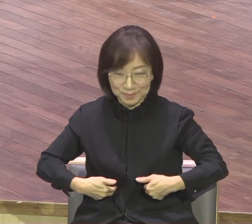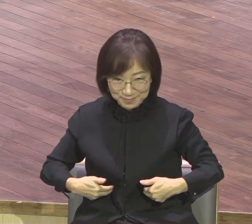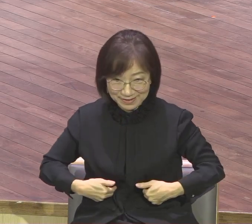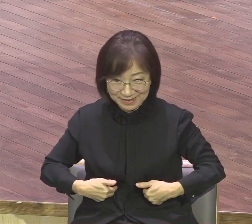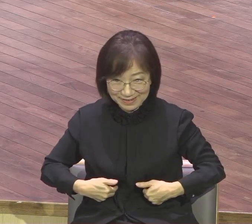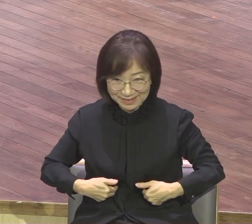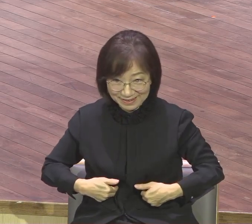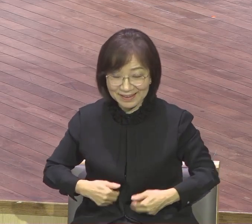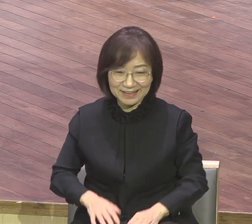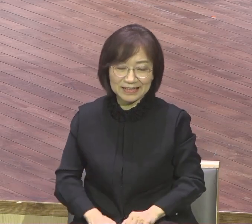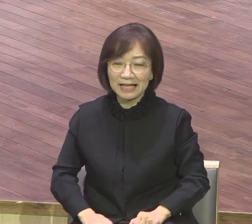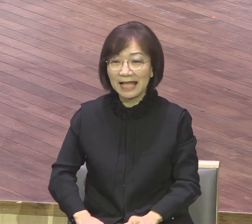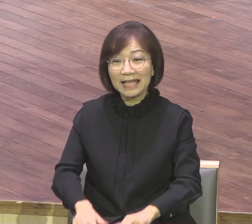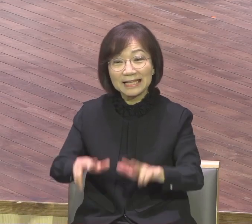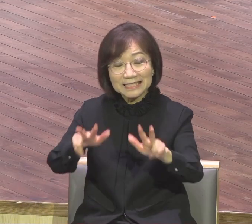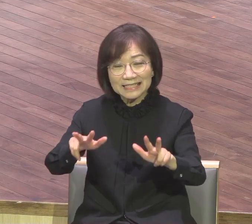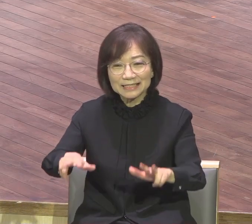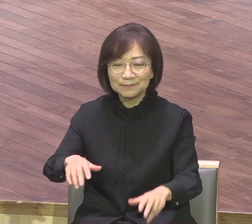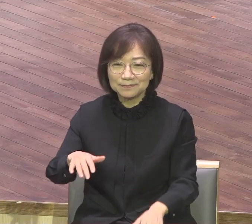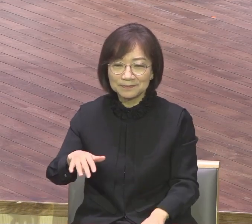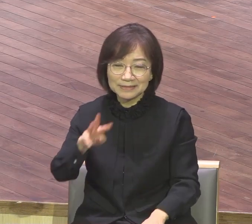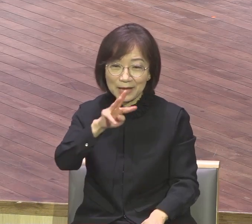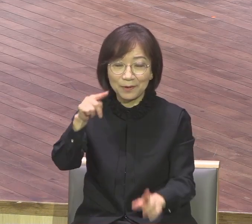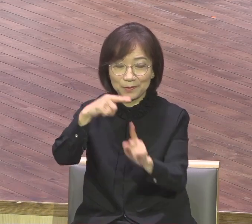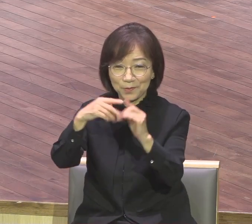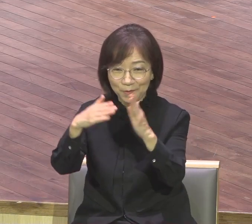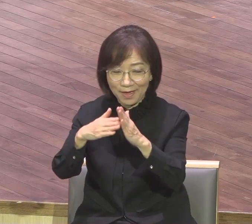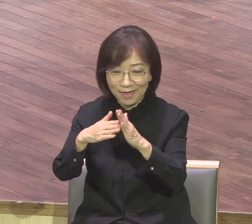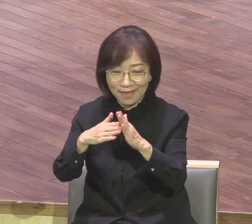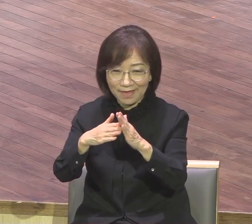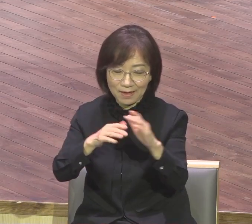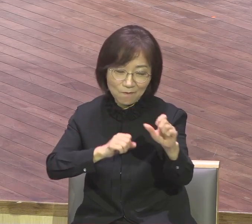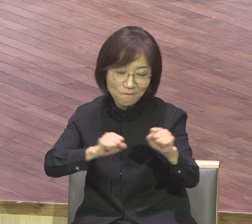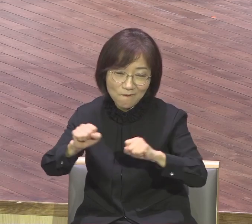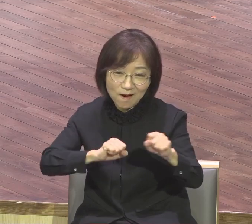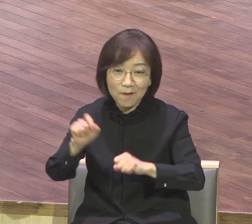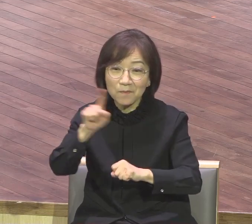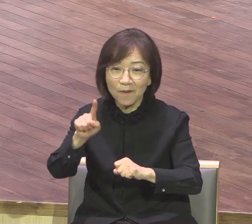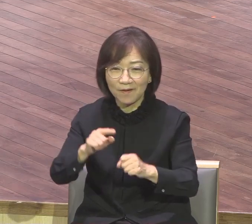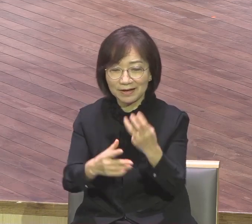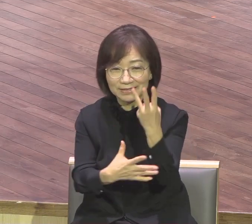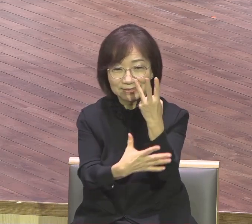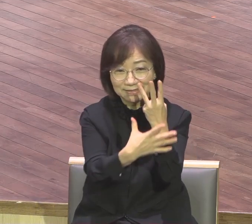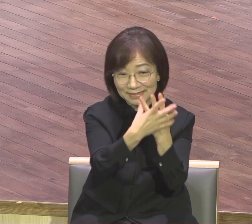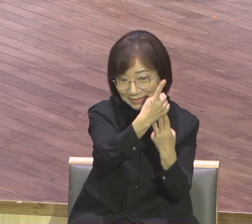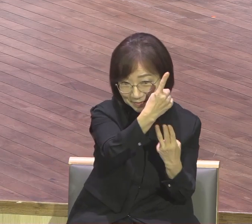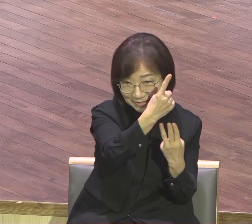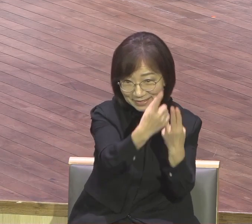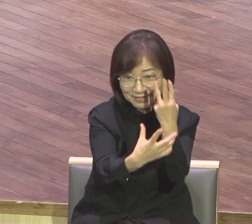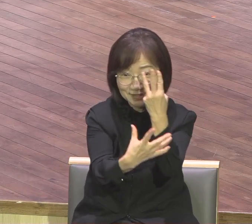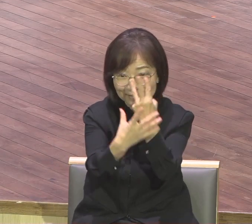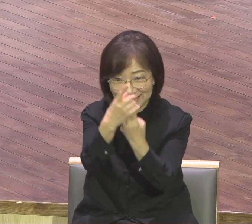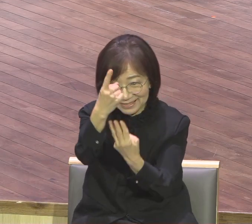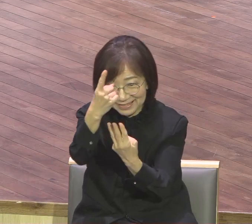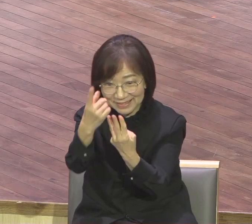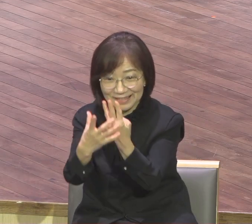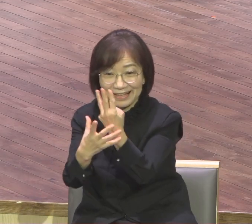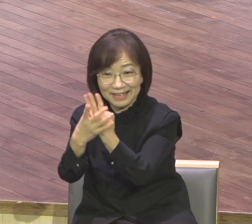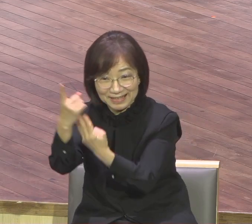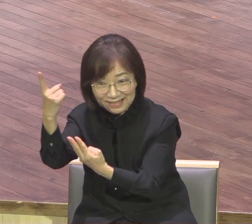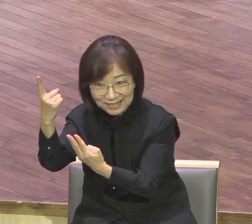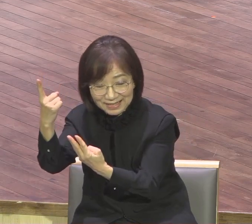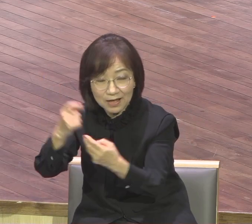교회가 3.1조를 구성해서 1만 성도를 향해 나가고 있습니다. En nuestra iglesia está teniendo un grupo de 3 personas.